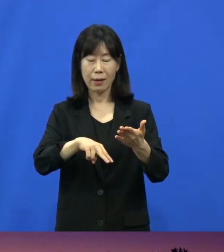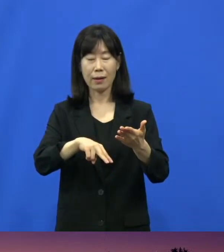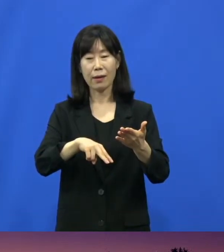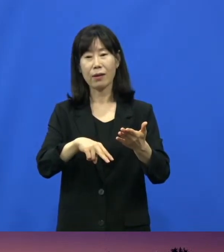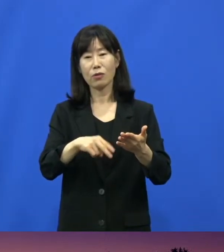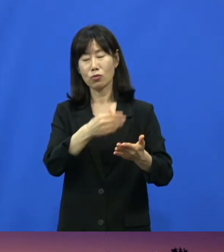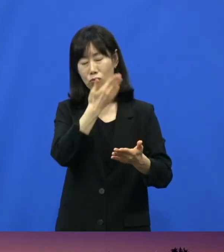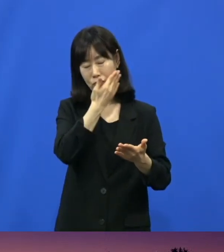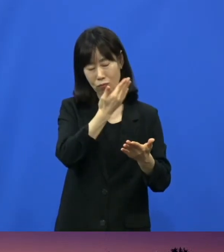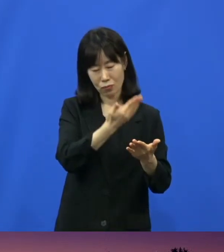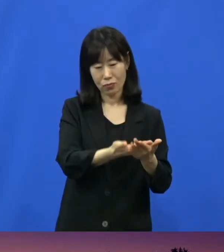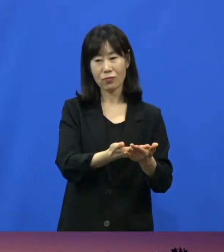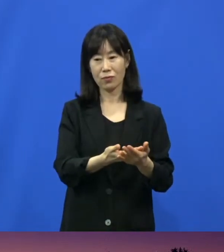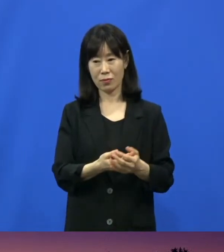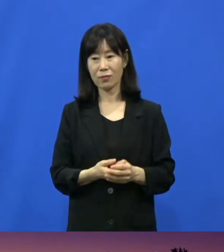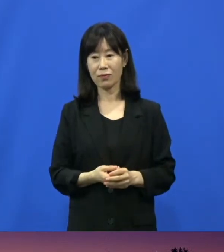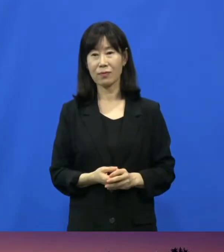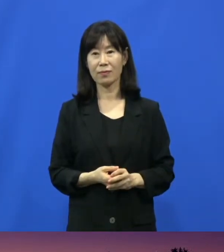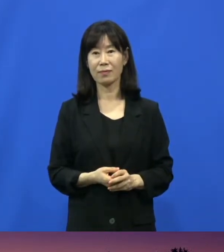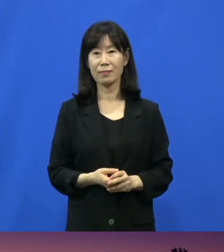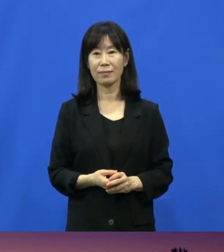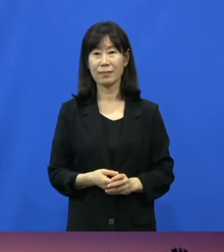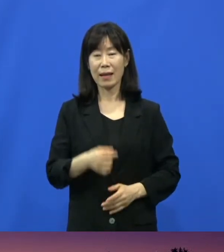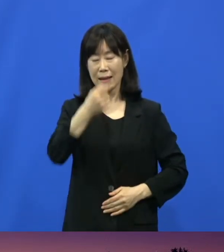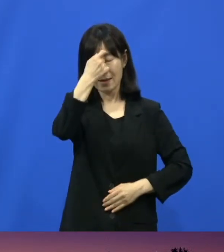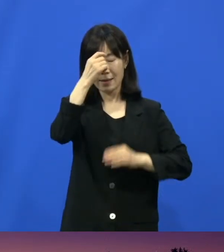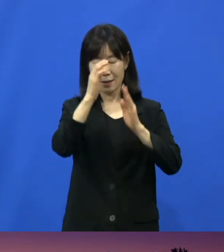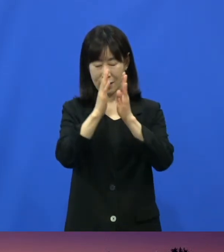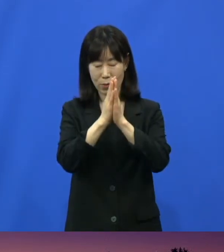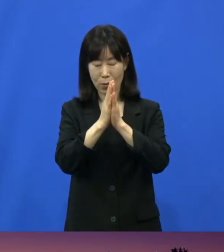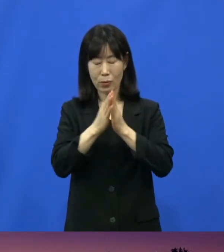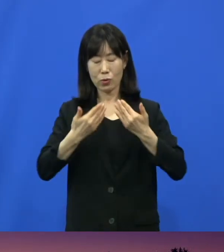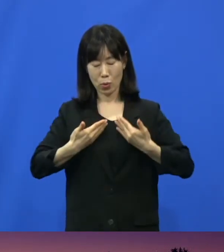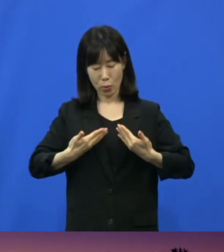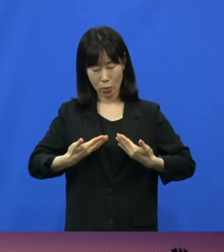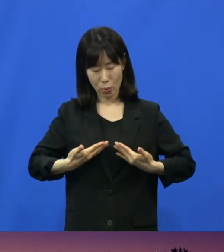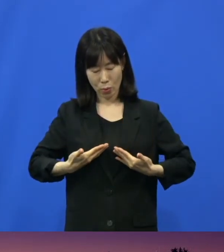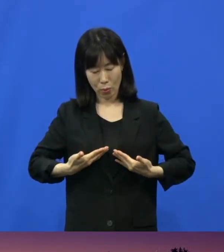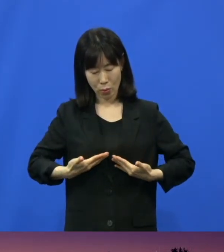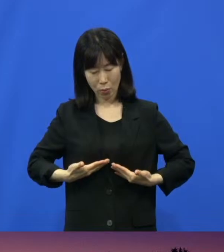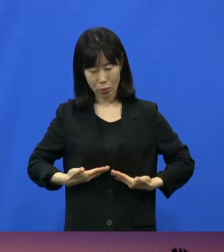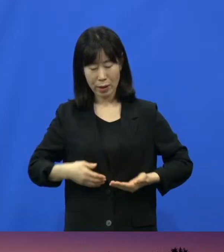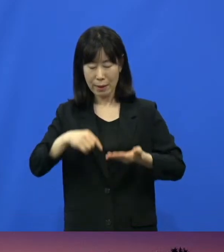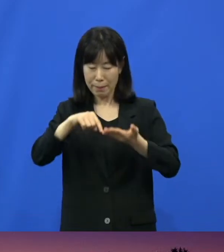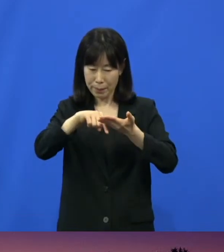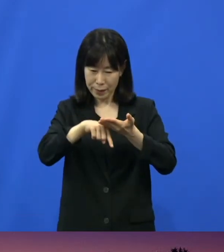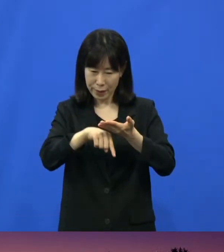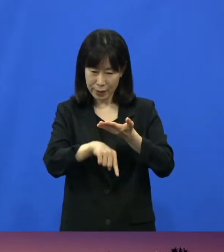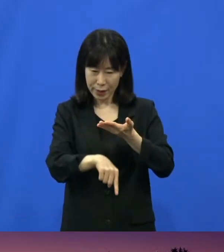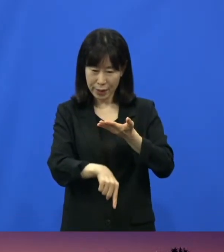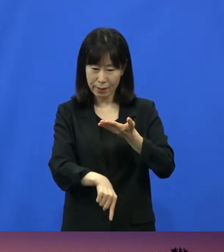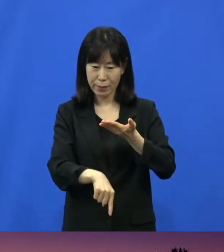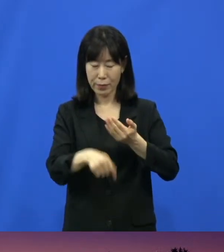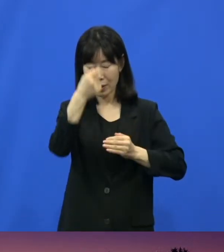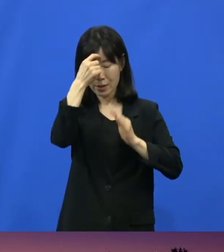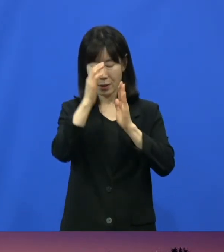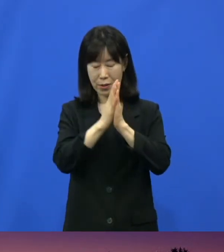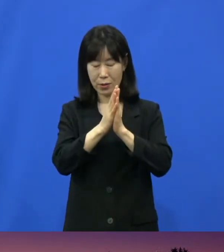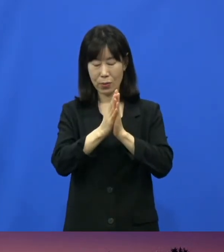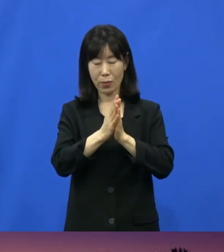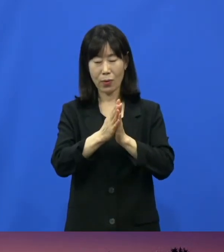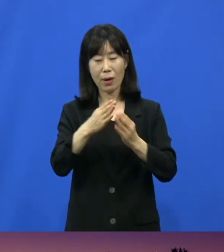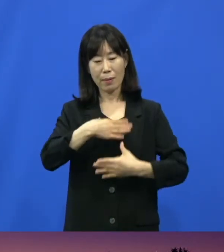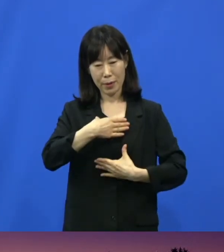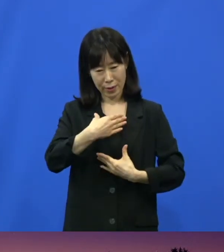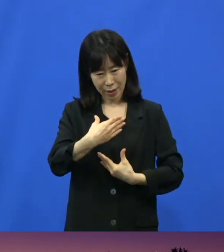묵상의 자리. 그 기도의 자리에서 깊은 평온을 맛본 적이 있습니다. 여러분, 딴